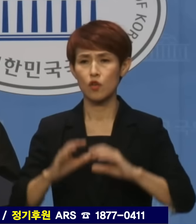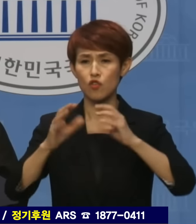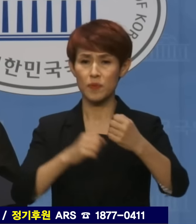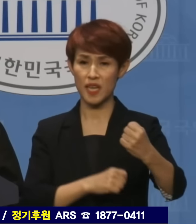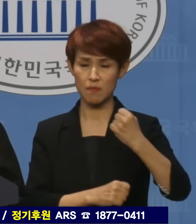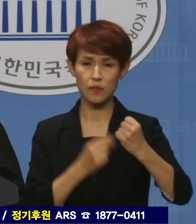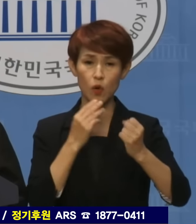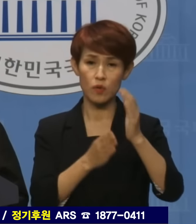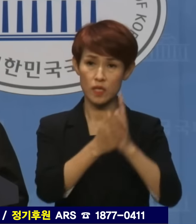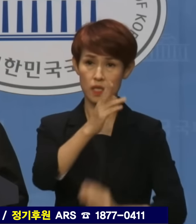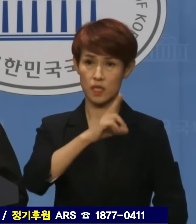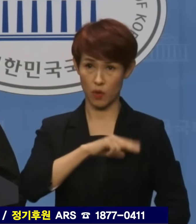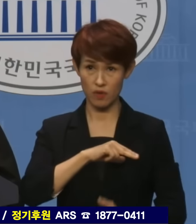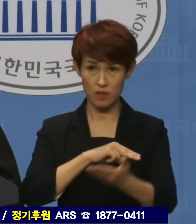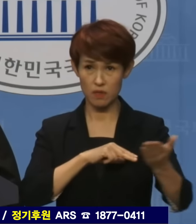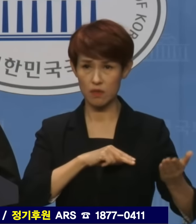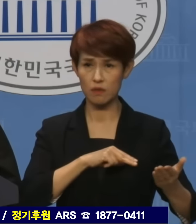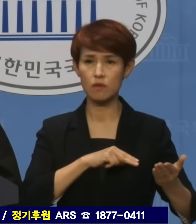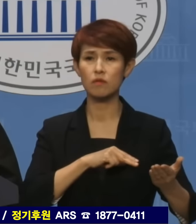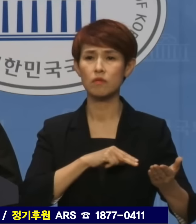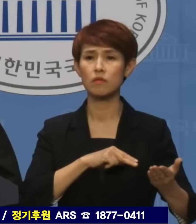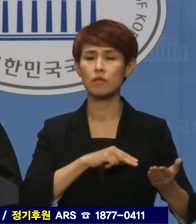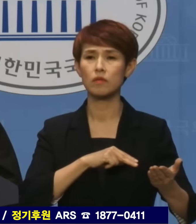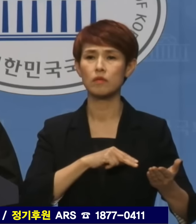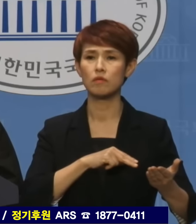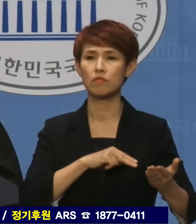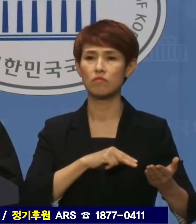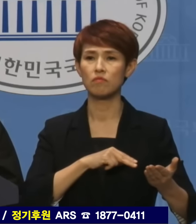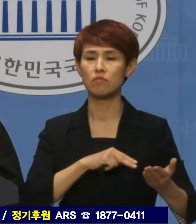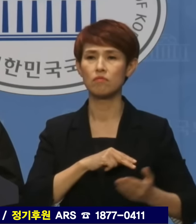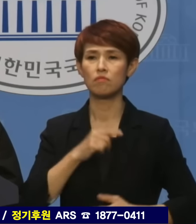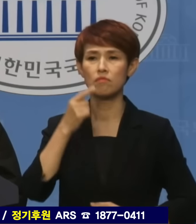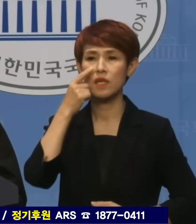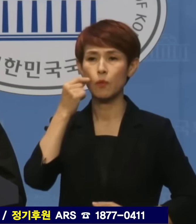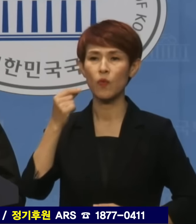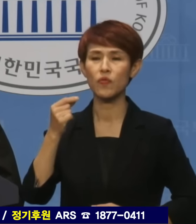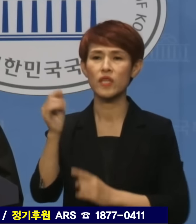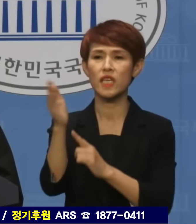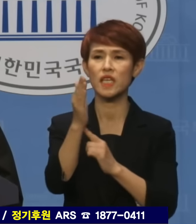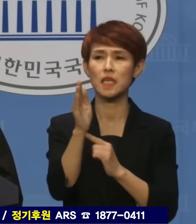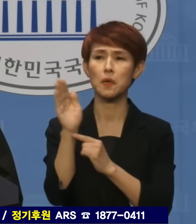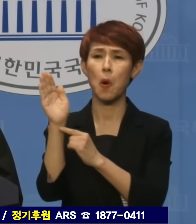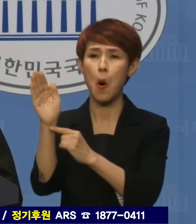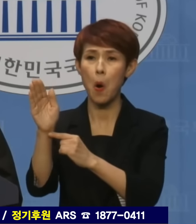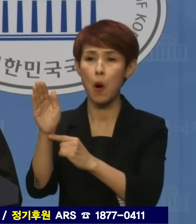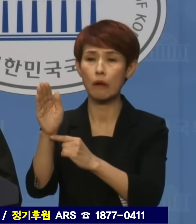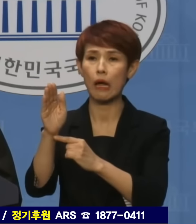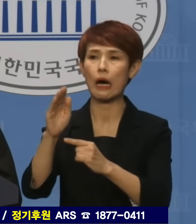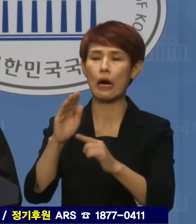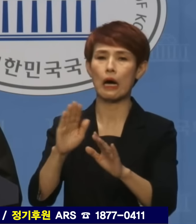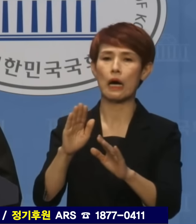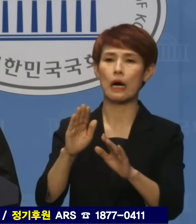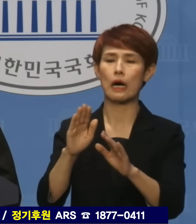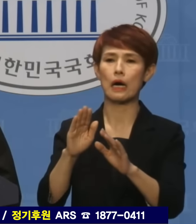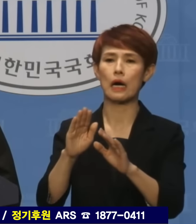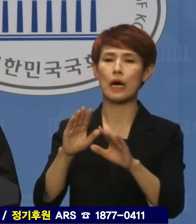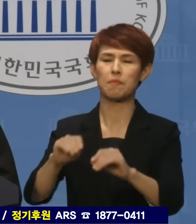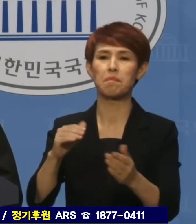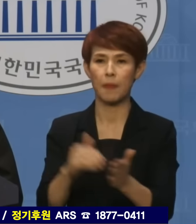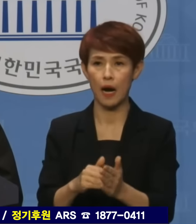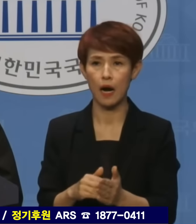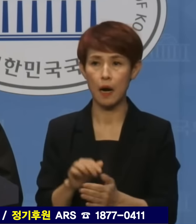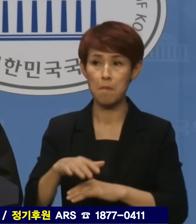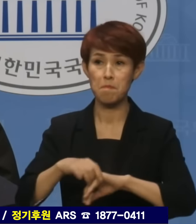국민의힘 서울시 의원들은 최근 이른바 우길기 조례안을 발의했다가 철회한 적이 있습니다.